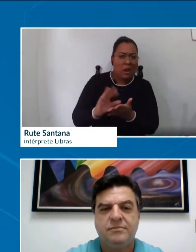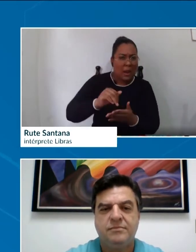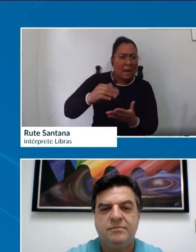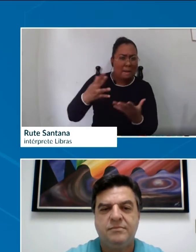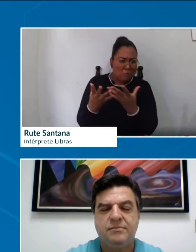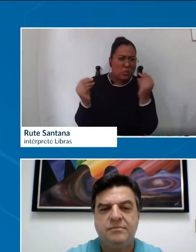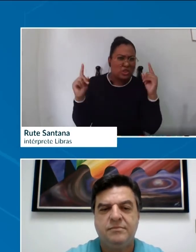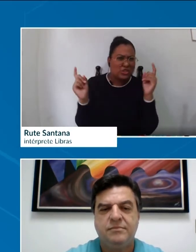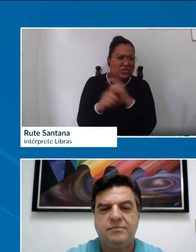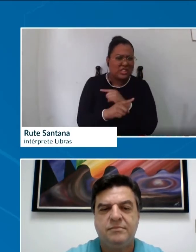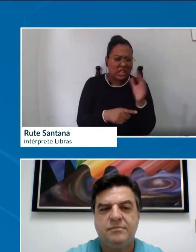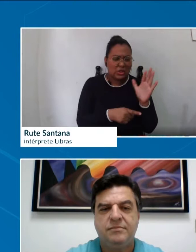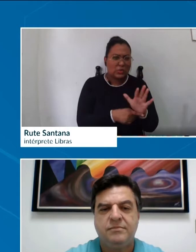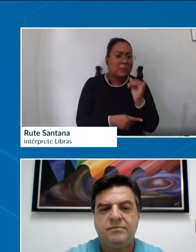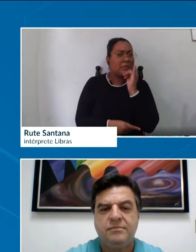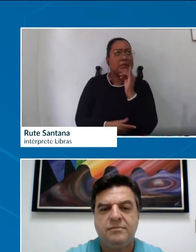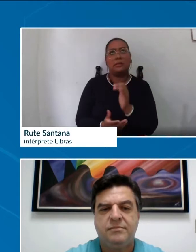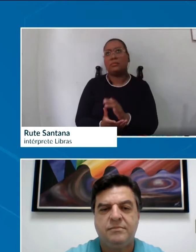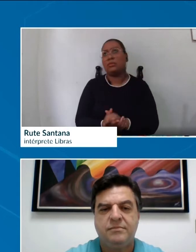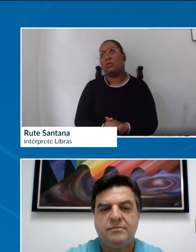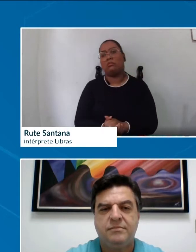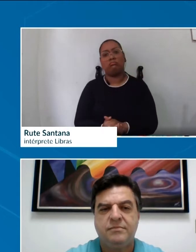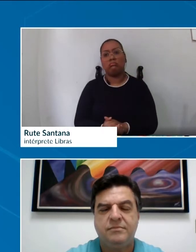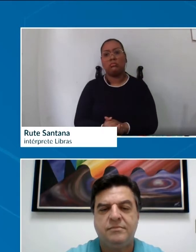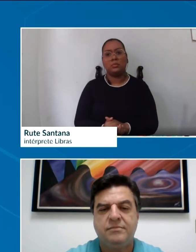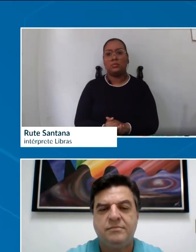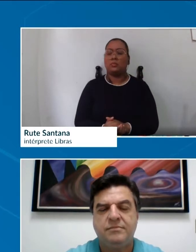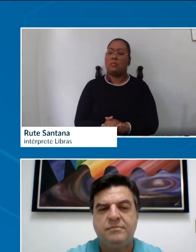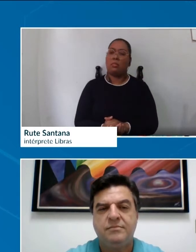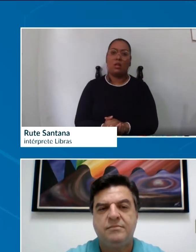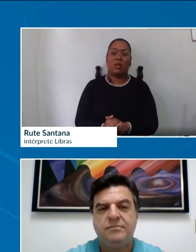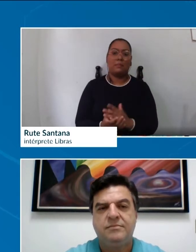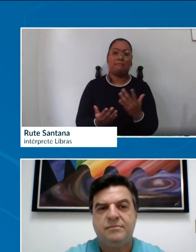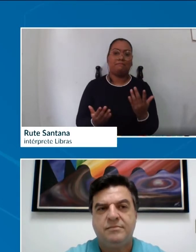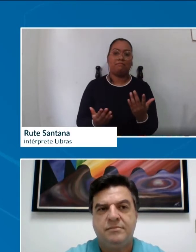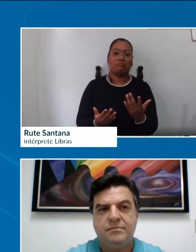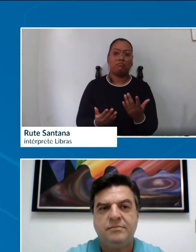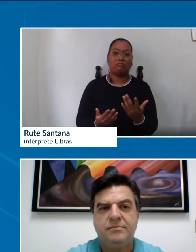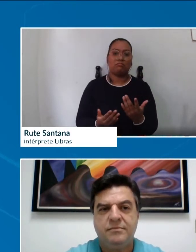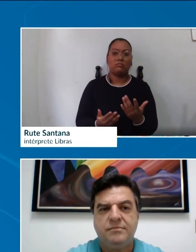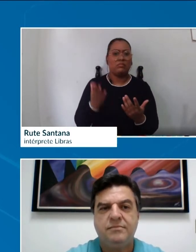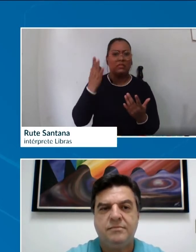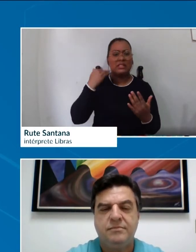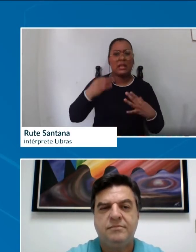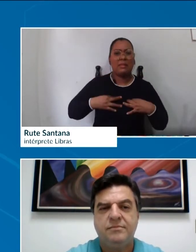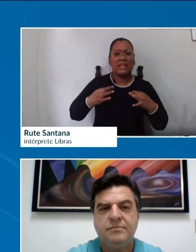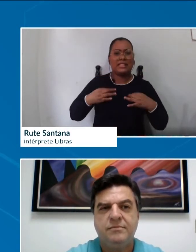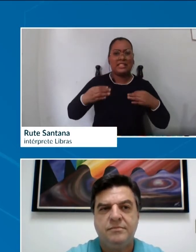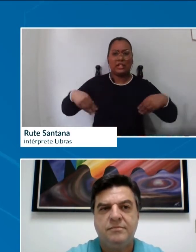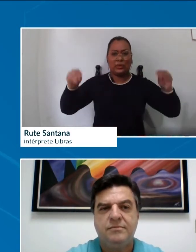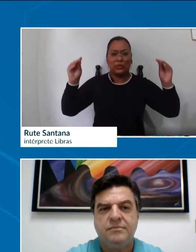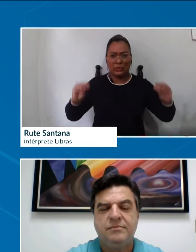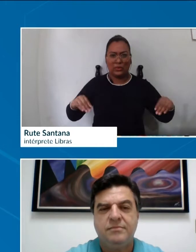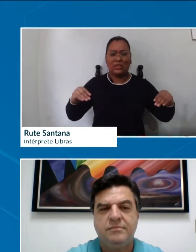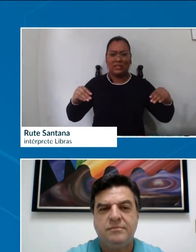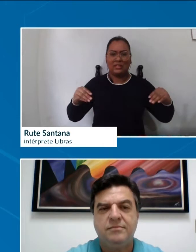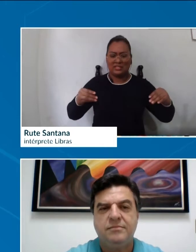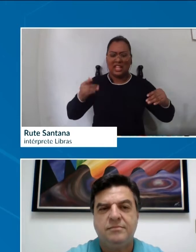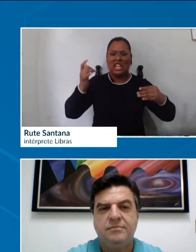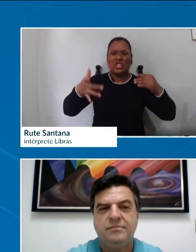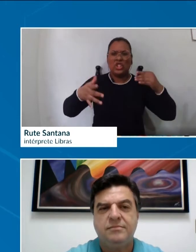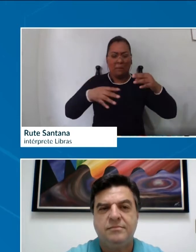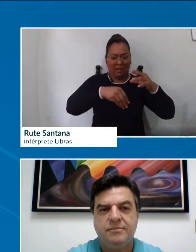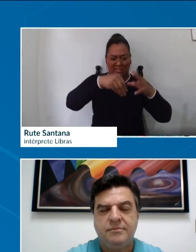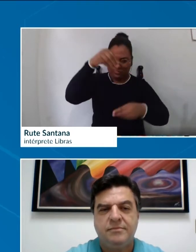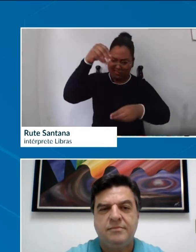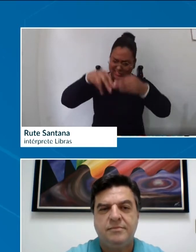difícil implantar, por exemplo, o aproveitamento de retalho de tecido, que eu sei que é uma das suas áreas de pesquisa, professor.